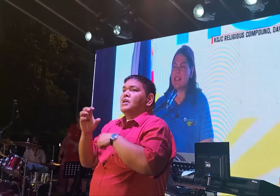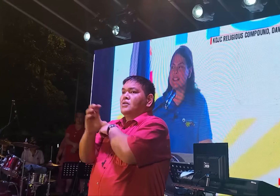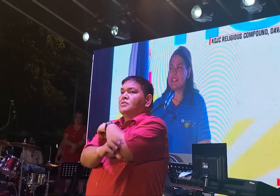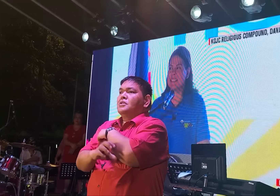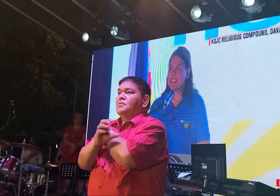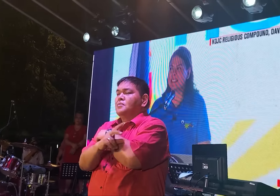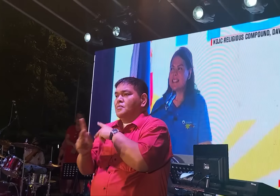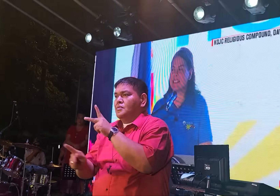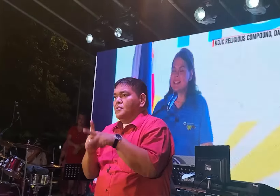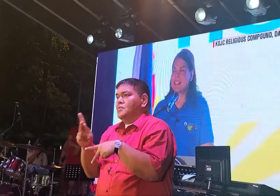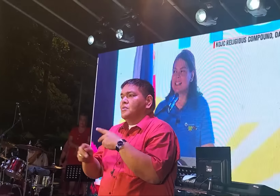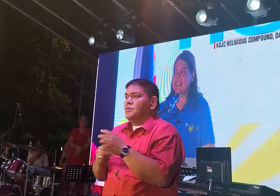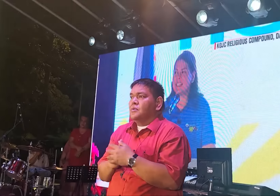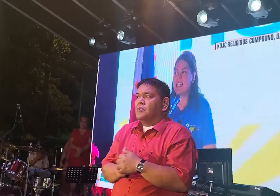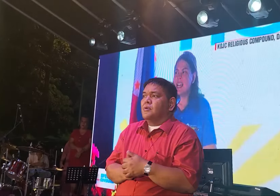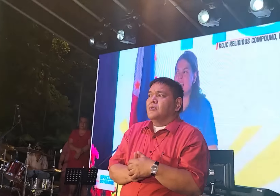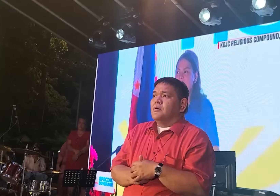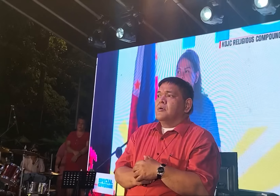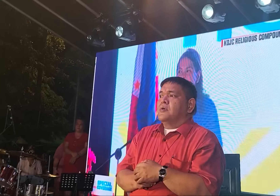Ladies and